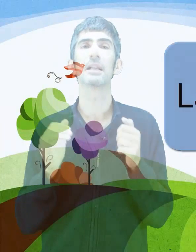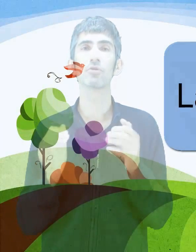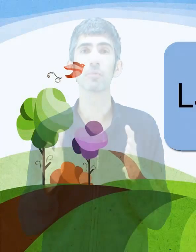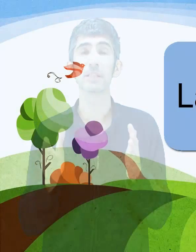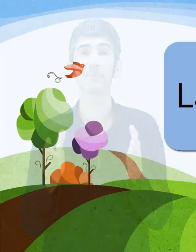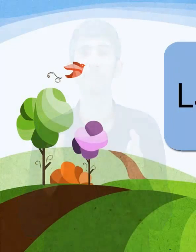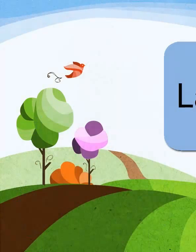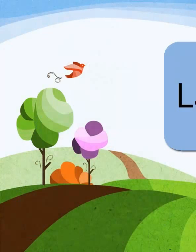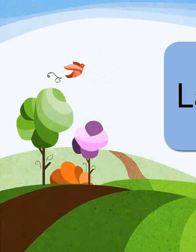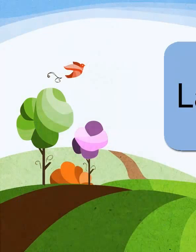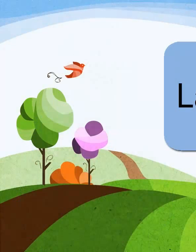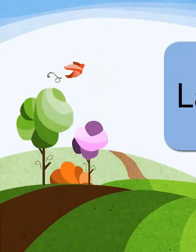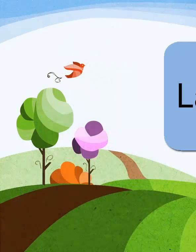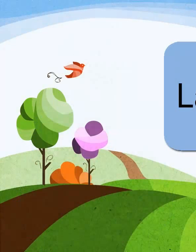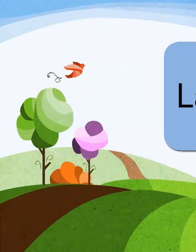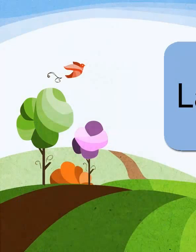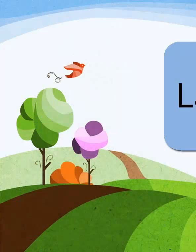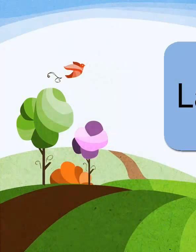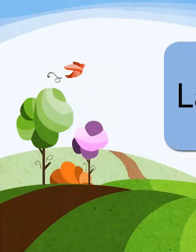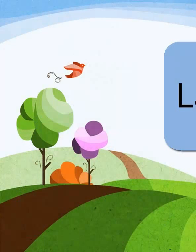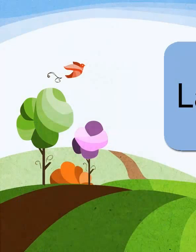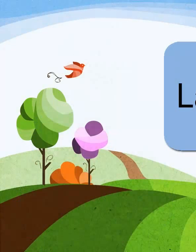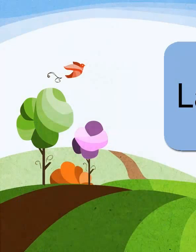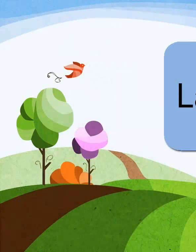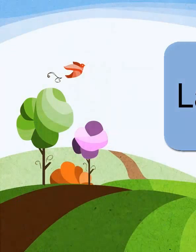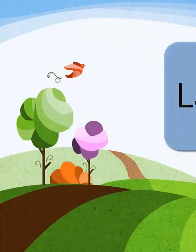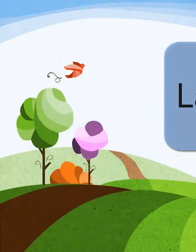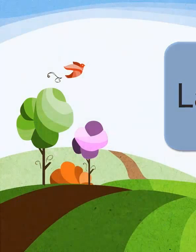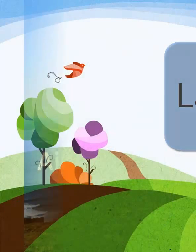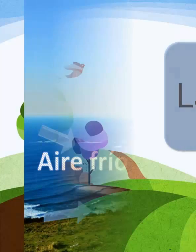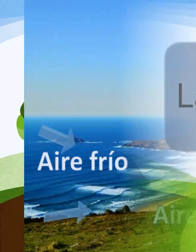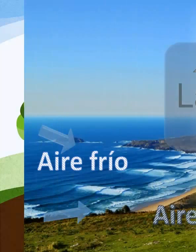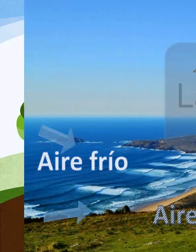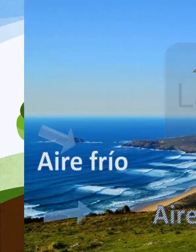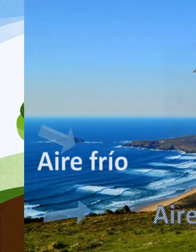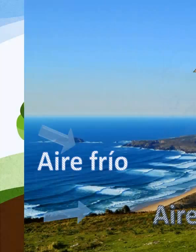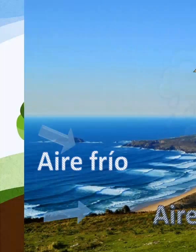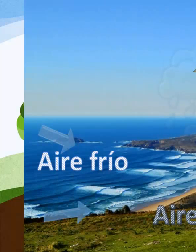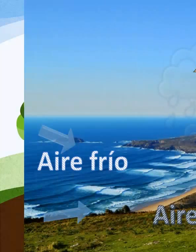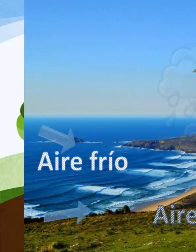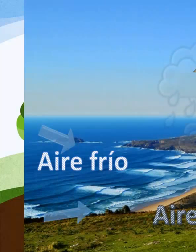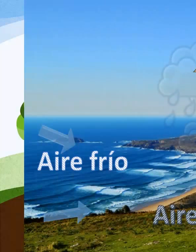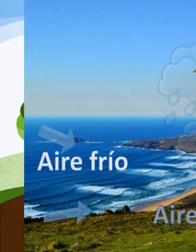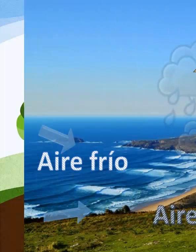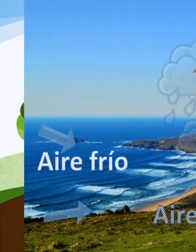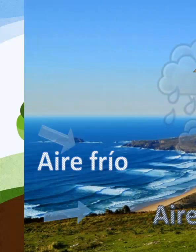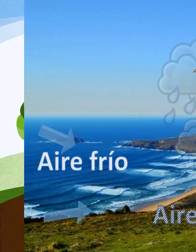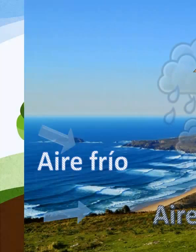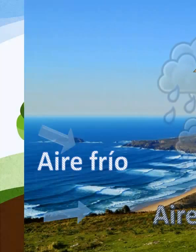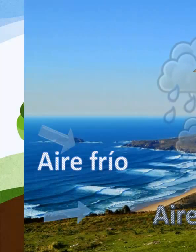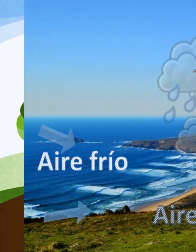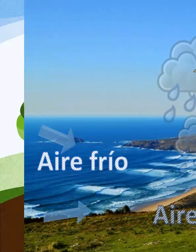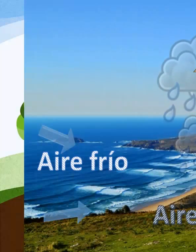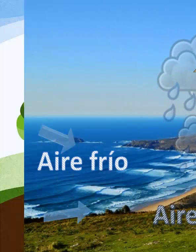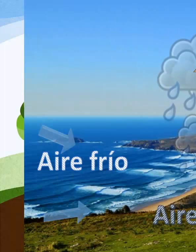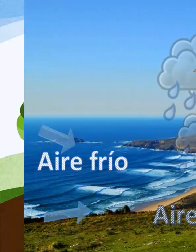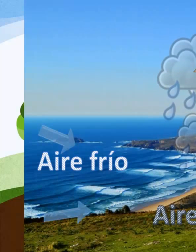Las nubes. Cuando el aire húmedo sube en una borrasca y se enfría, ese invisible vapor de agua, en parte, se